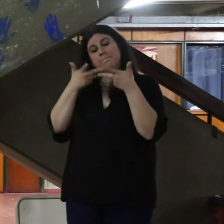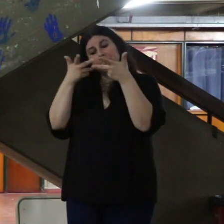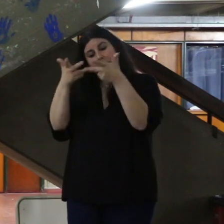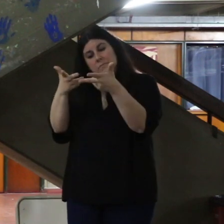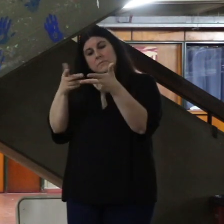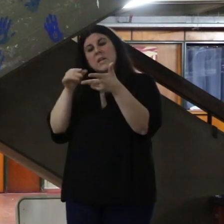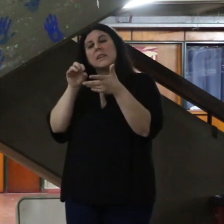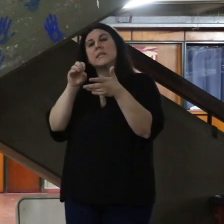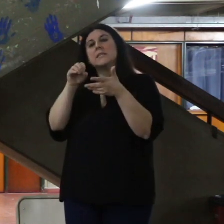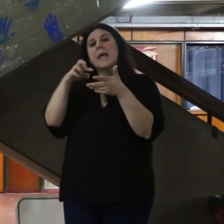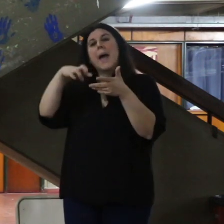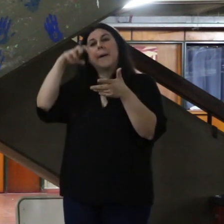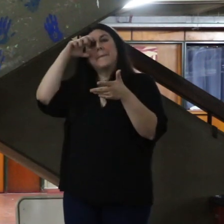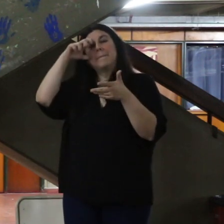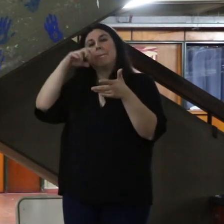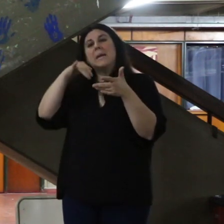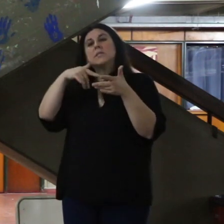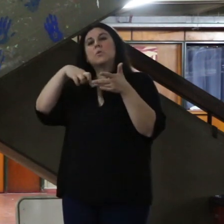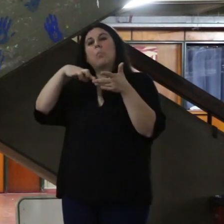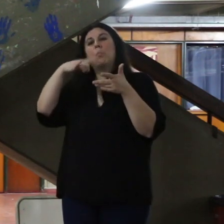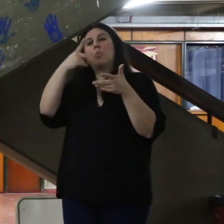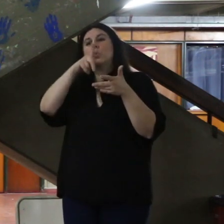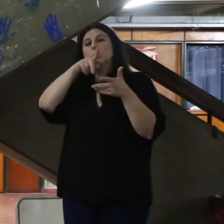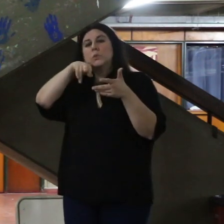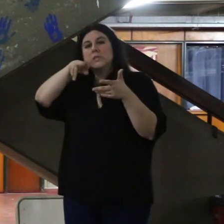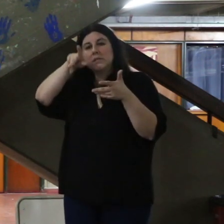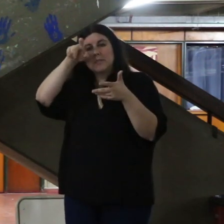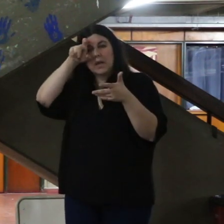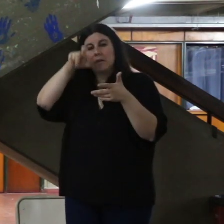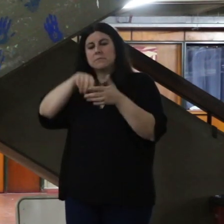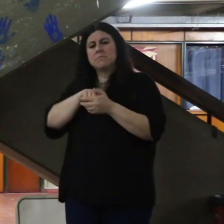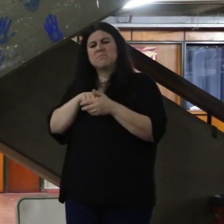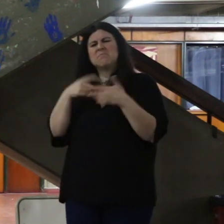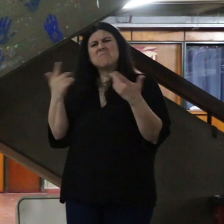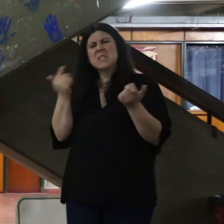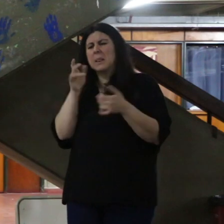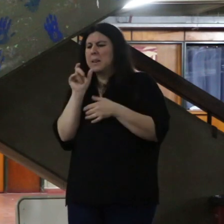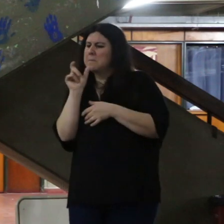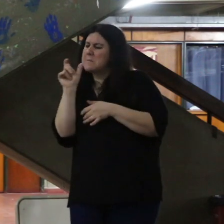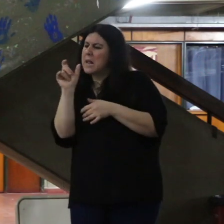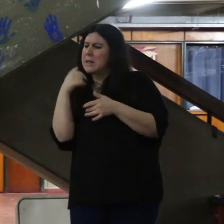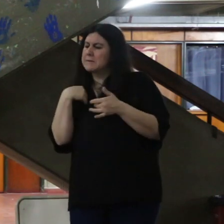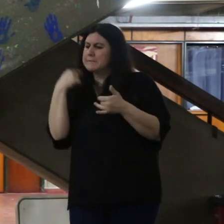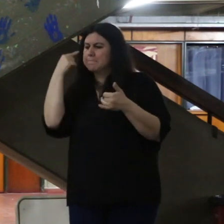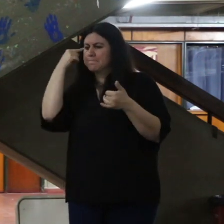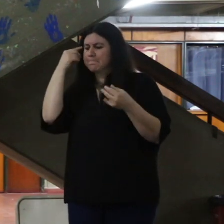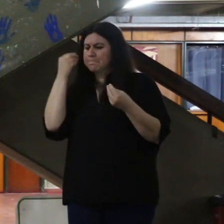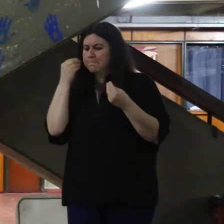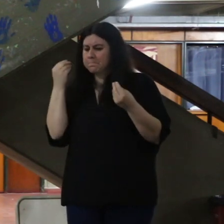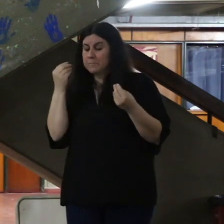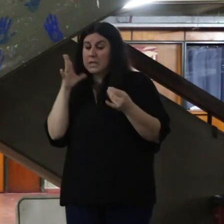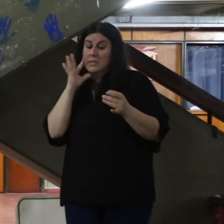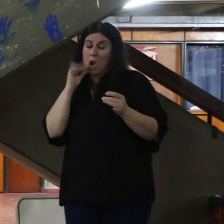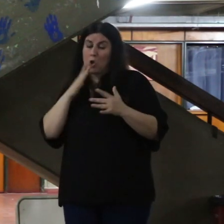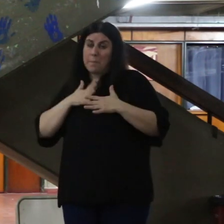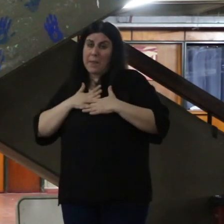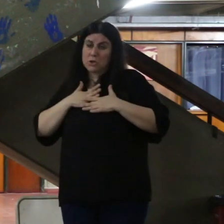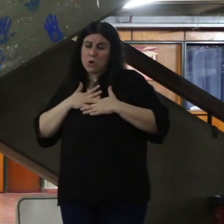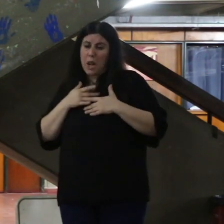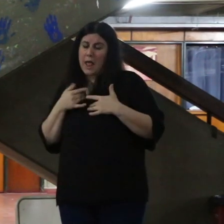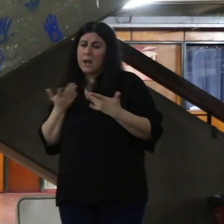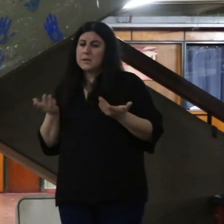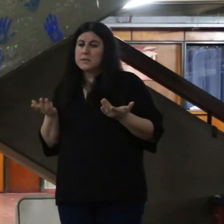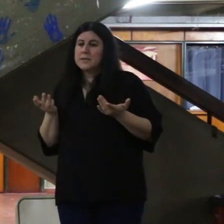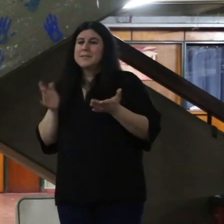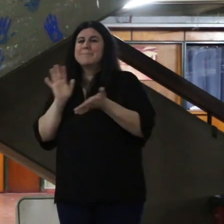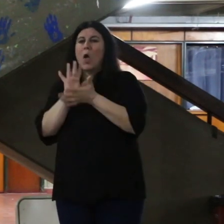del pespunte. Y a mí me resonó, esto va a ser una cuestión muy personal, disculpen, a mí me resonó porque